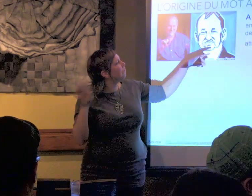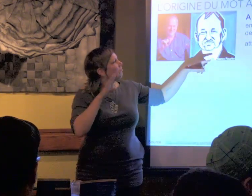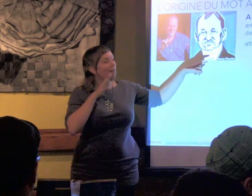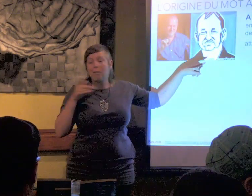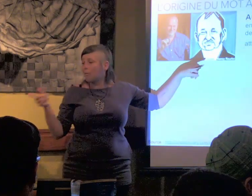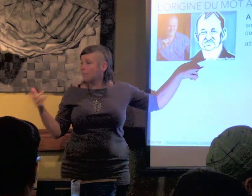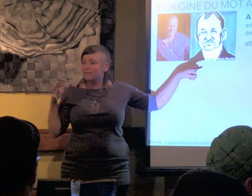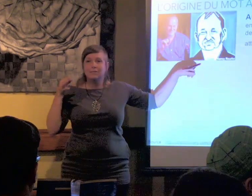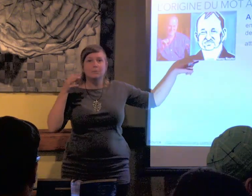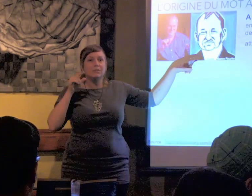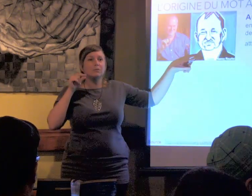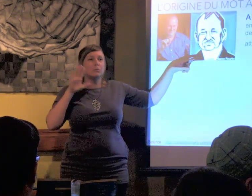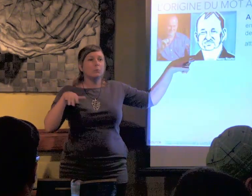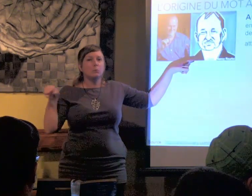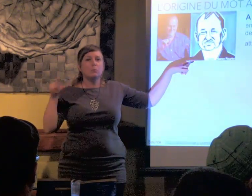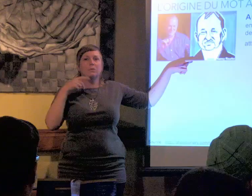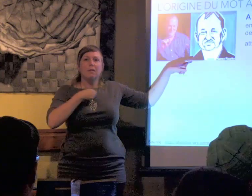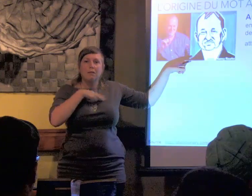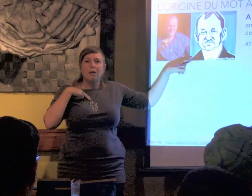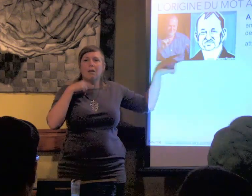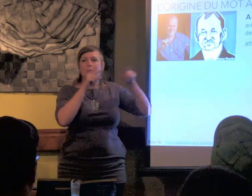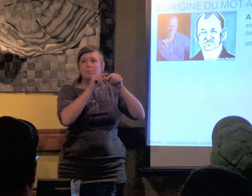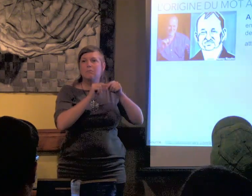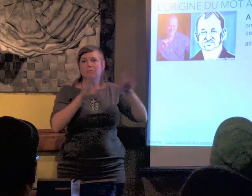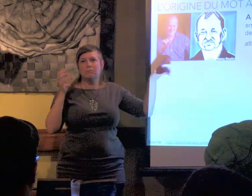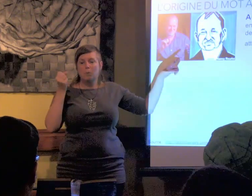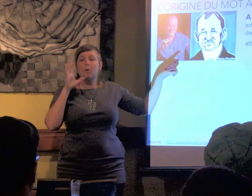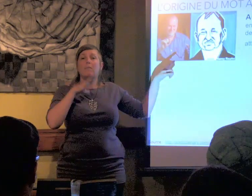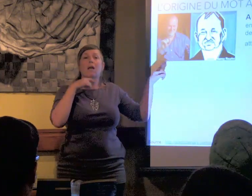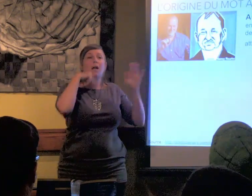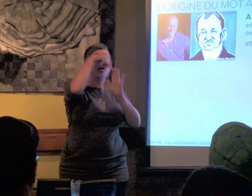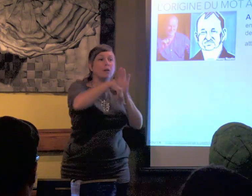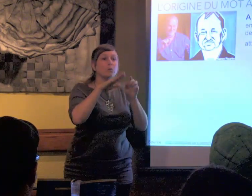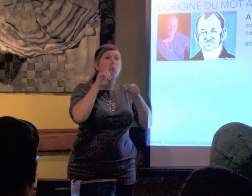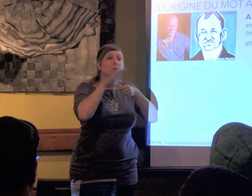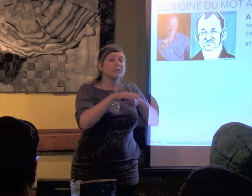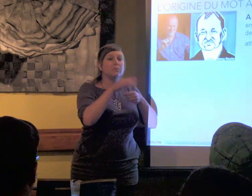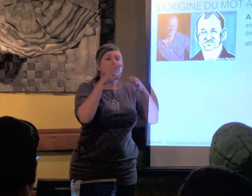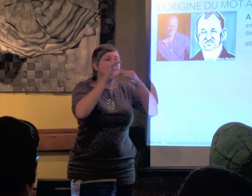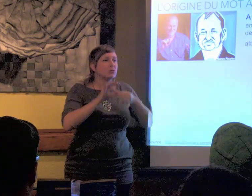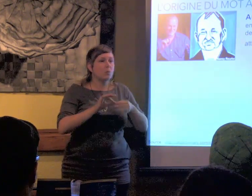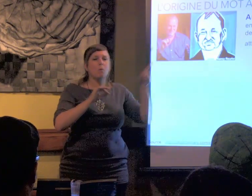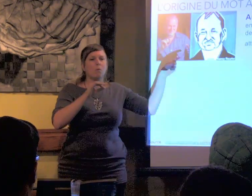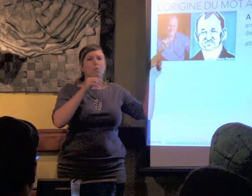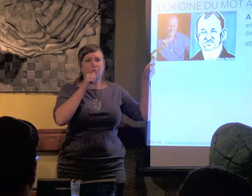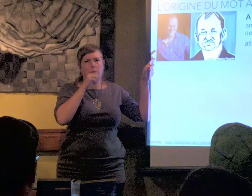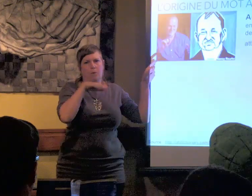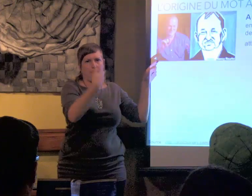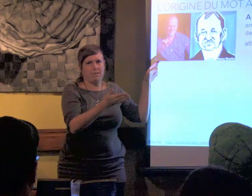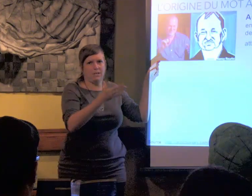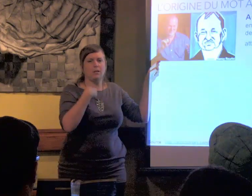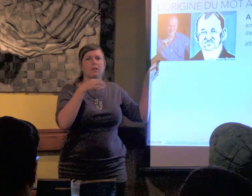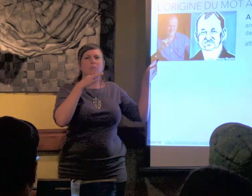terme audisme a fait son apparition. Donc, on a dit, comme c'est dit, je l'ai expliqué un petit peu avant, ça vient de audir, entendre,